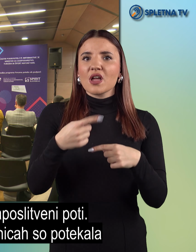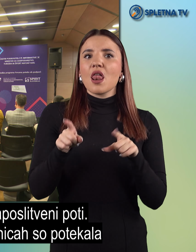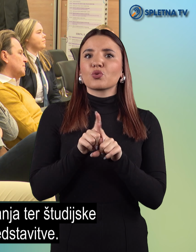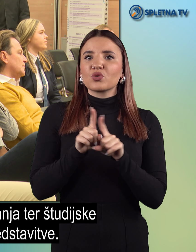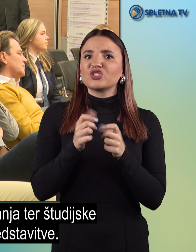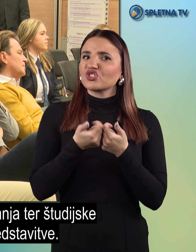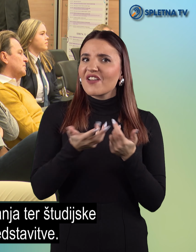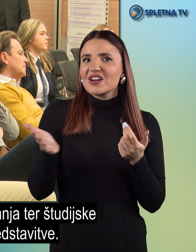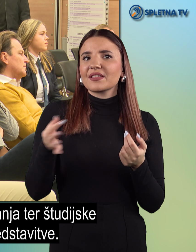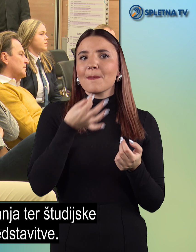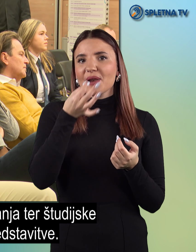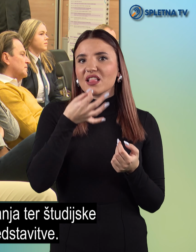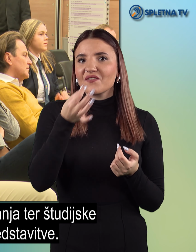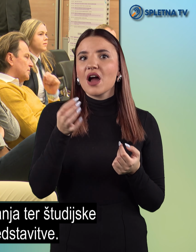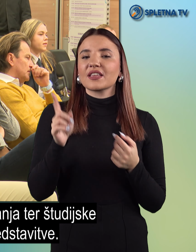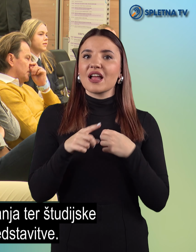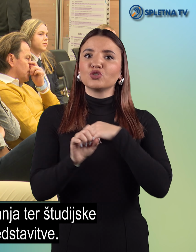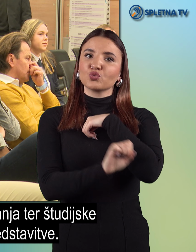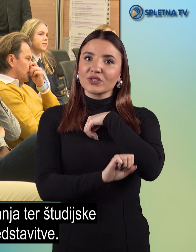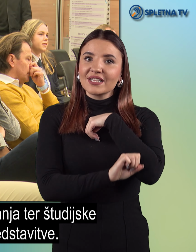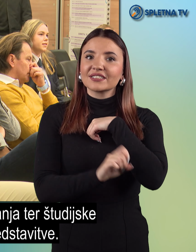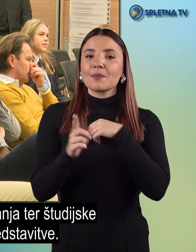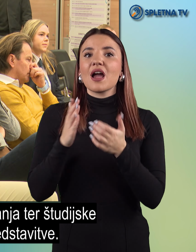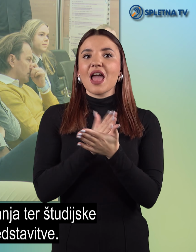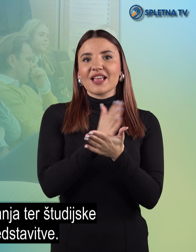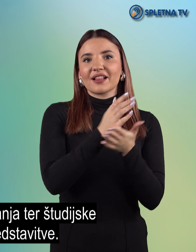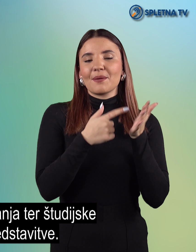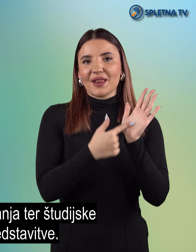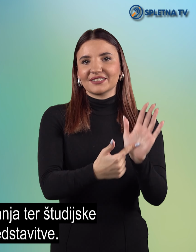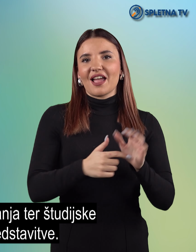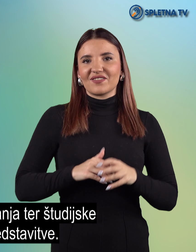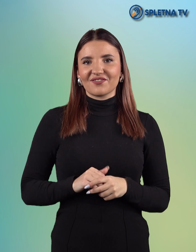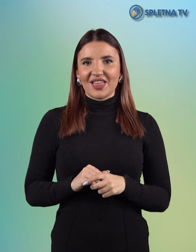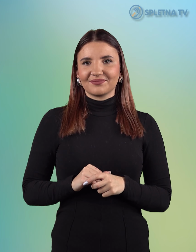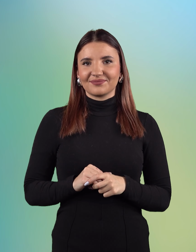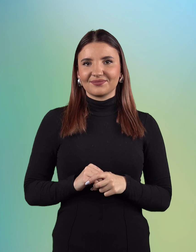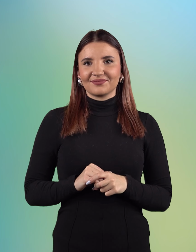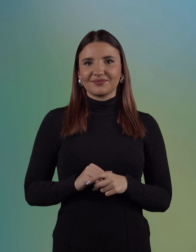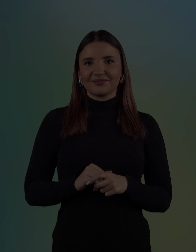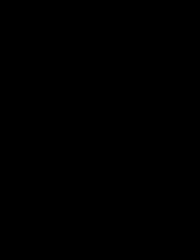potekala tudi številna predavanja ter študijske in karierne predstavitve.